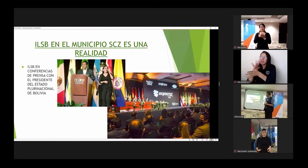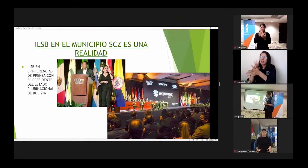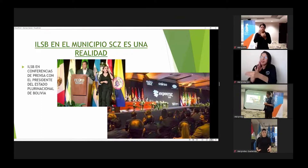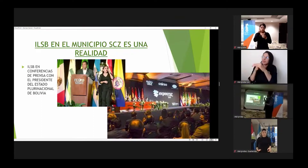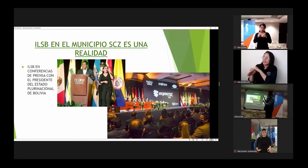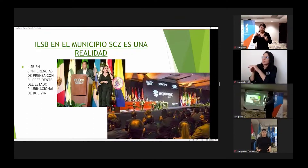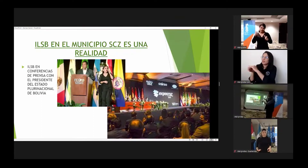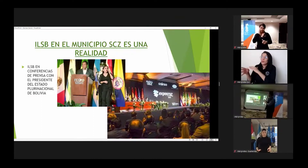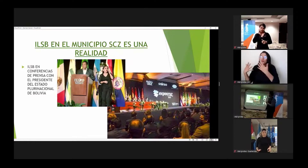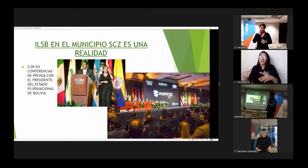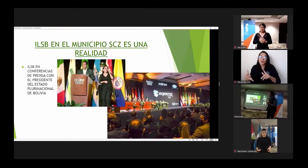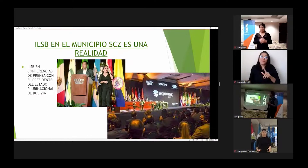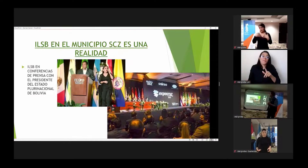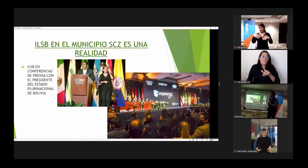grande.